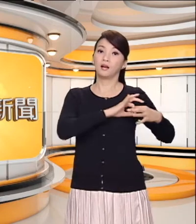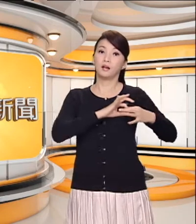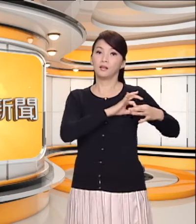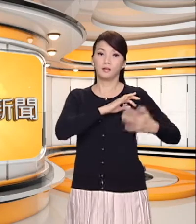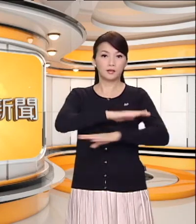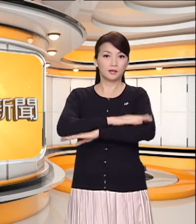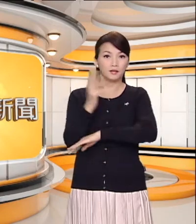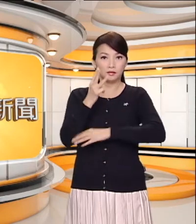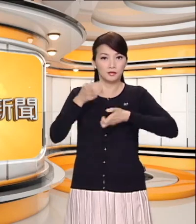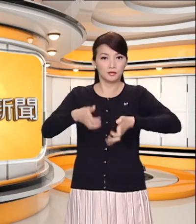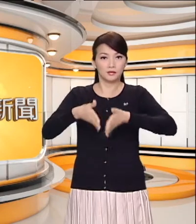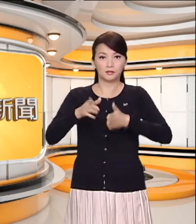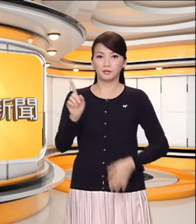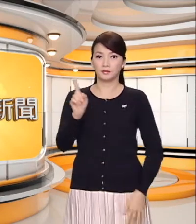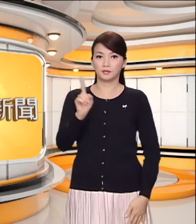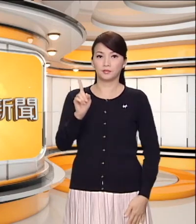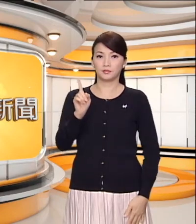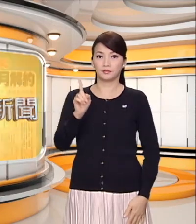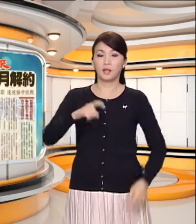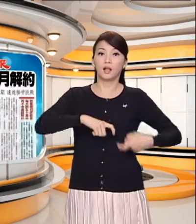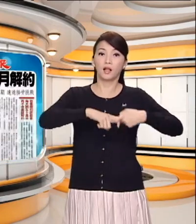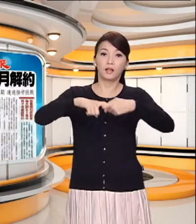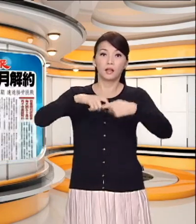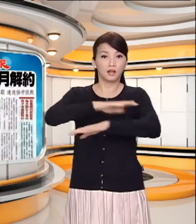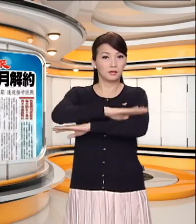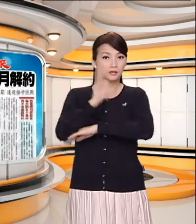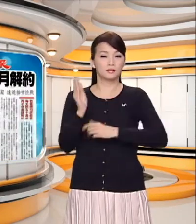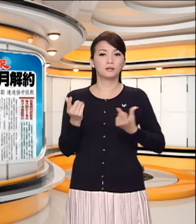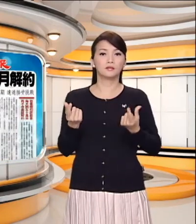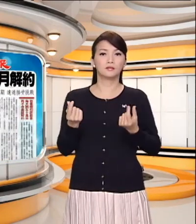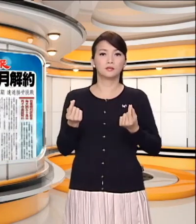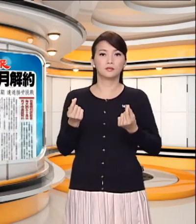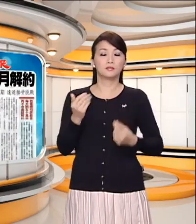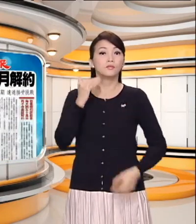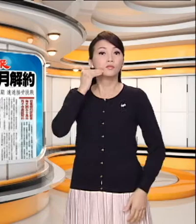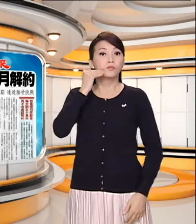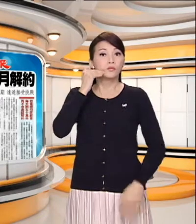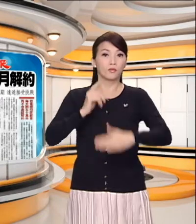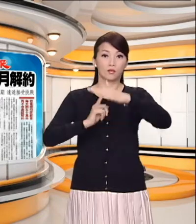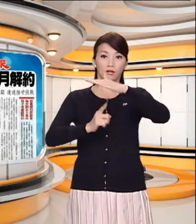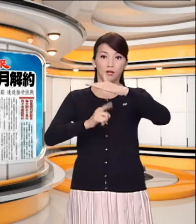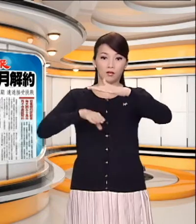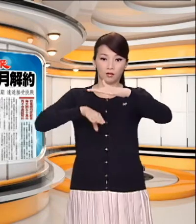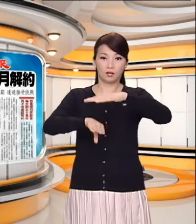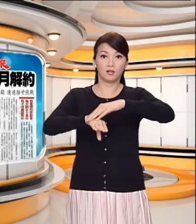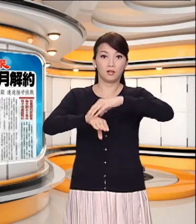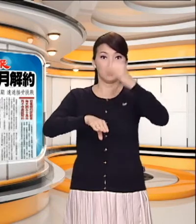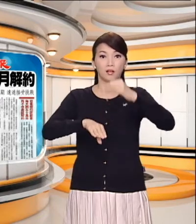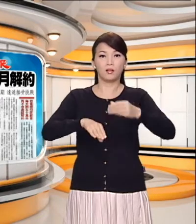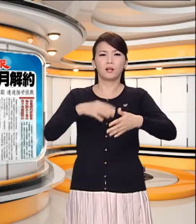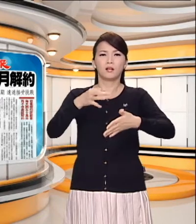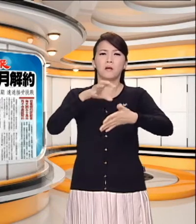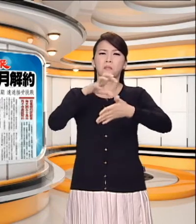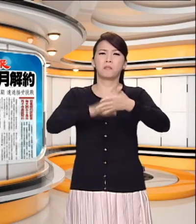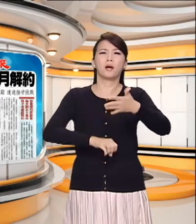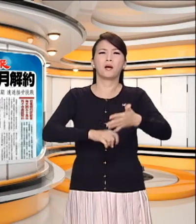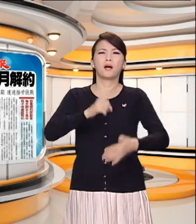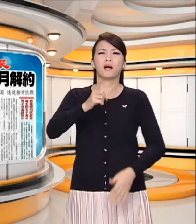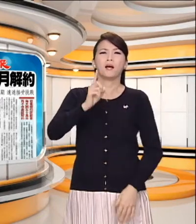来关心各大报的头条焦点。联合报的头条也是，如果 ETEC 重复扣款严重，最